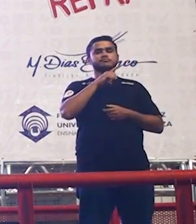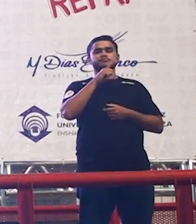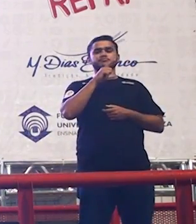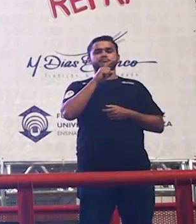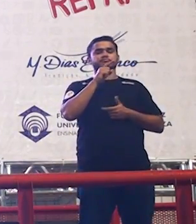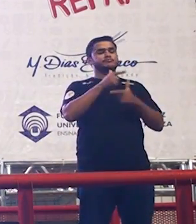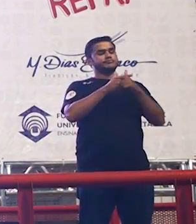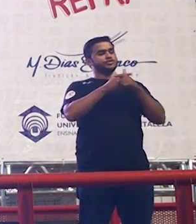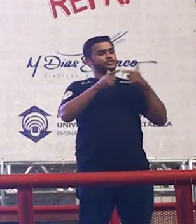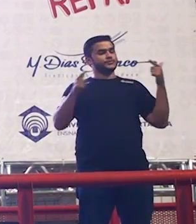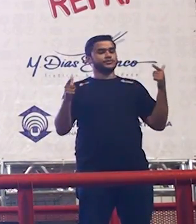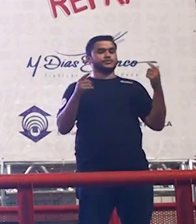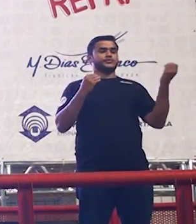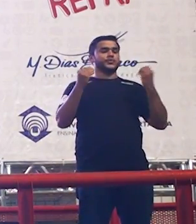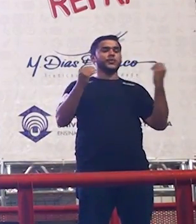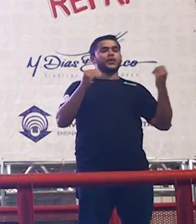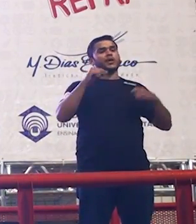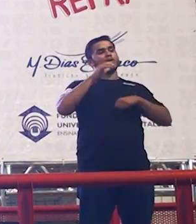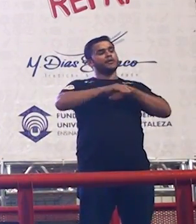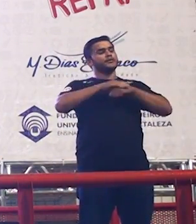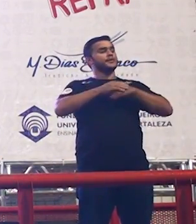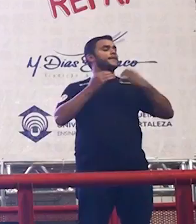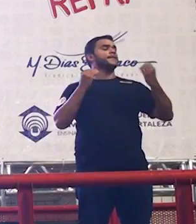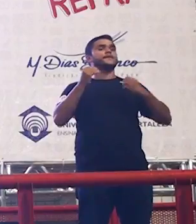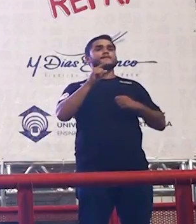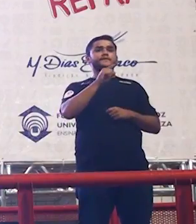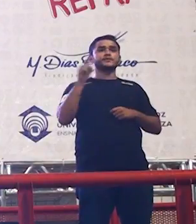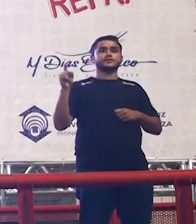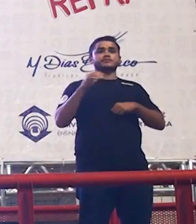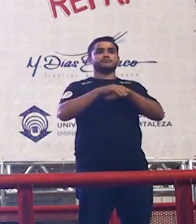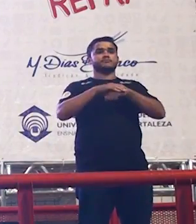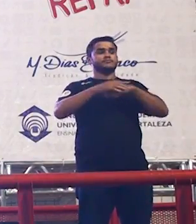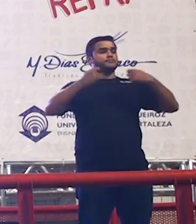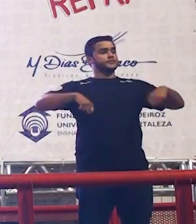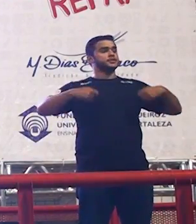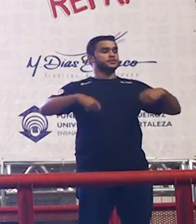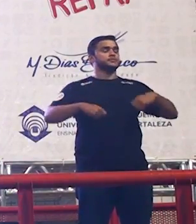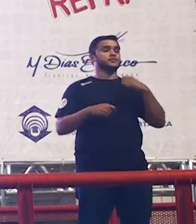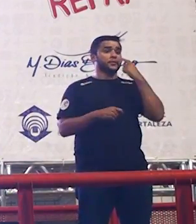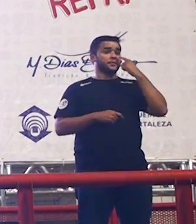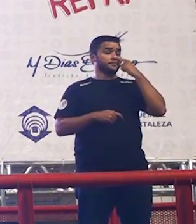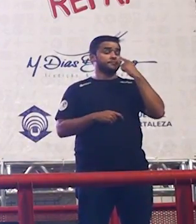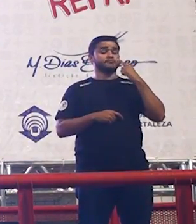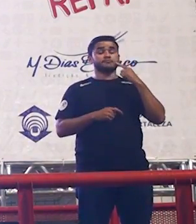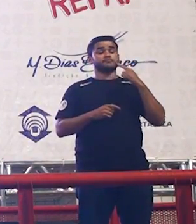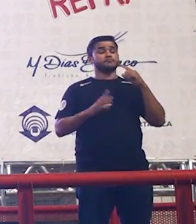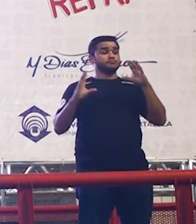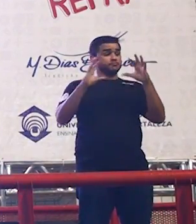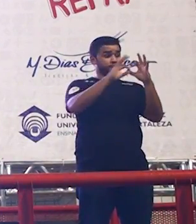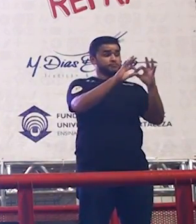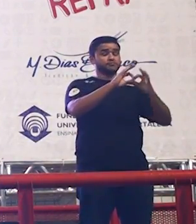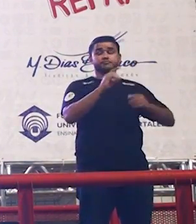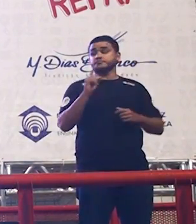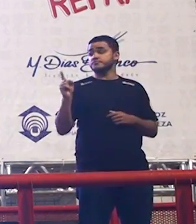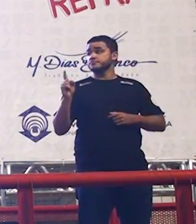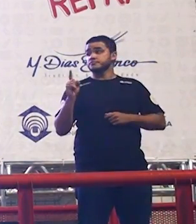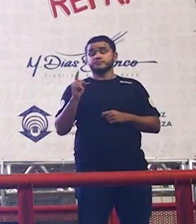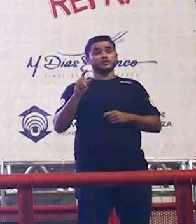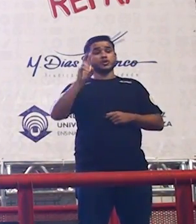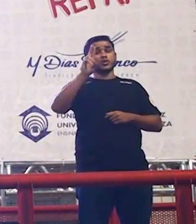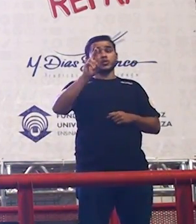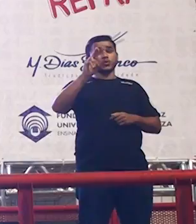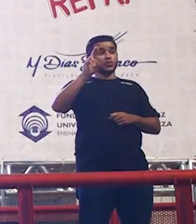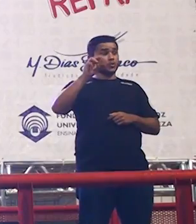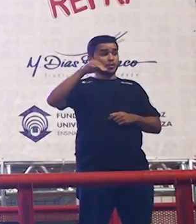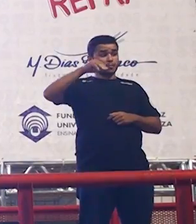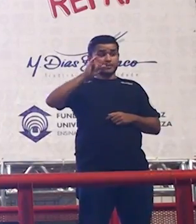uma relação, qual é a relação que eu quero que vocês exerçam? É a relação entre a